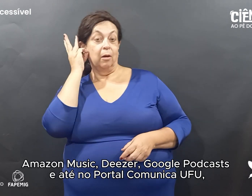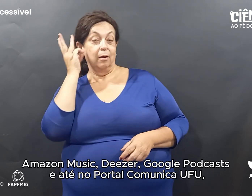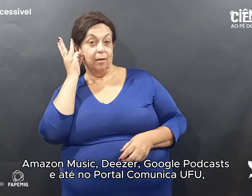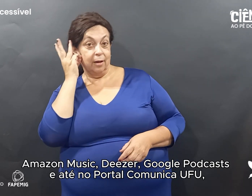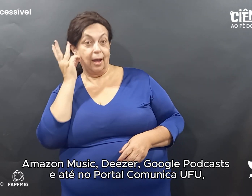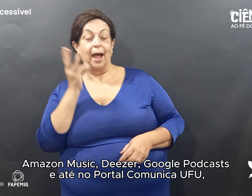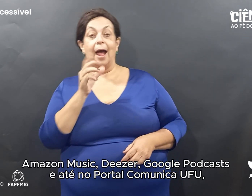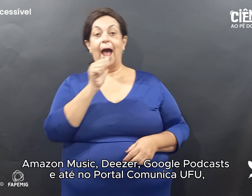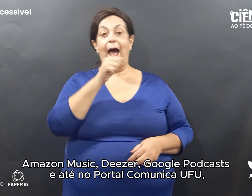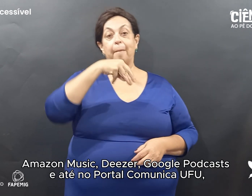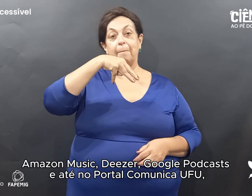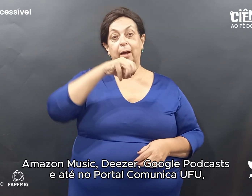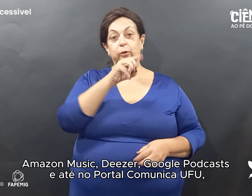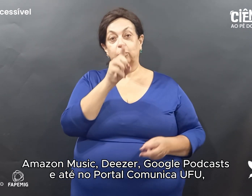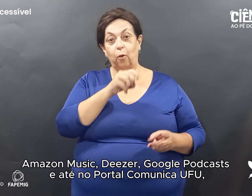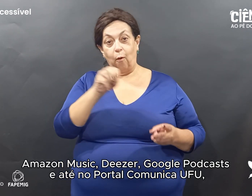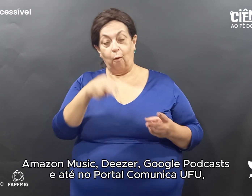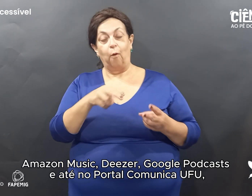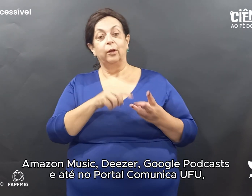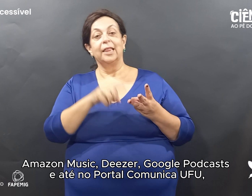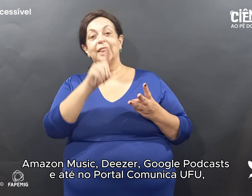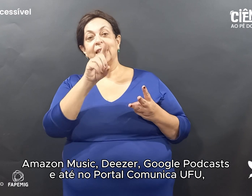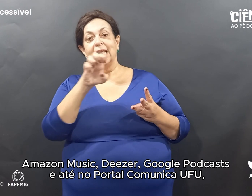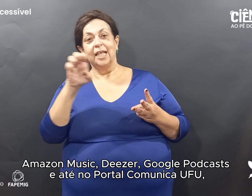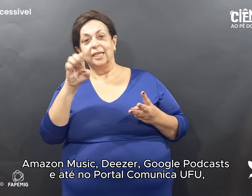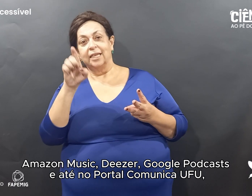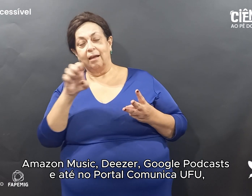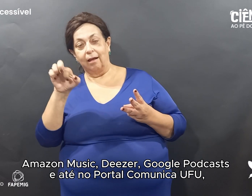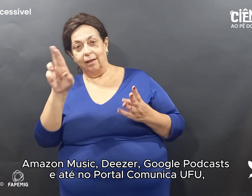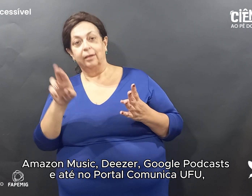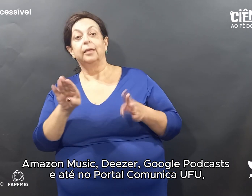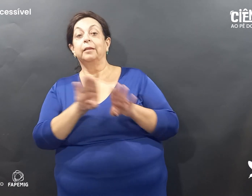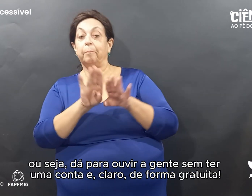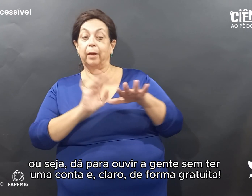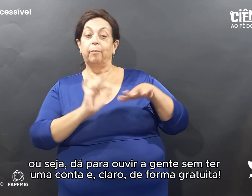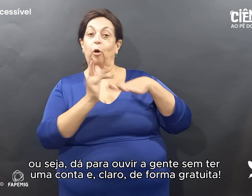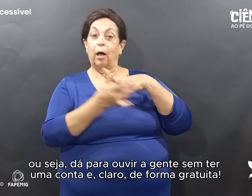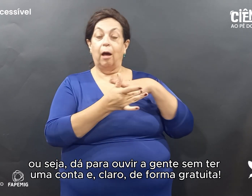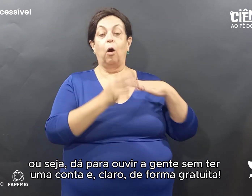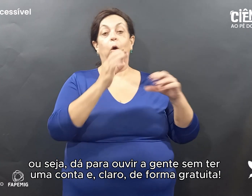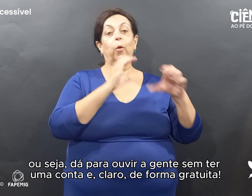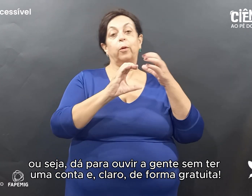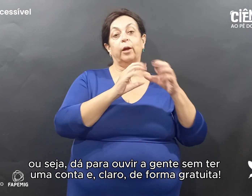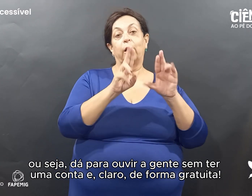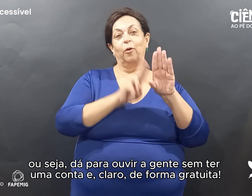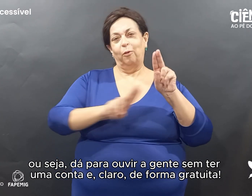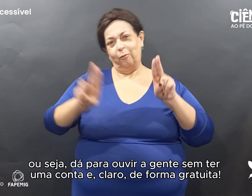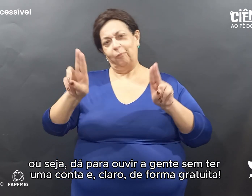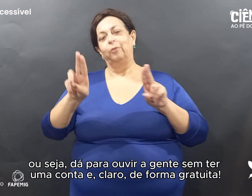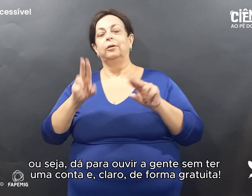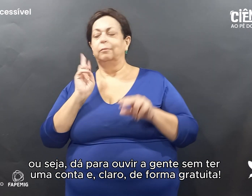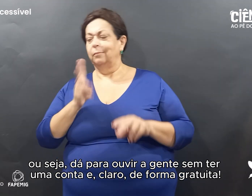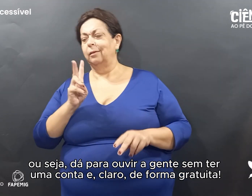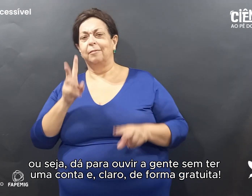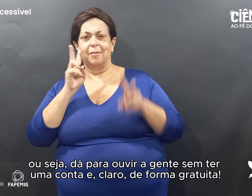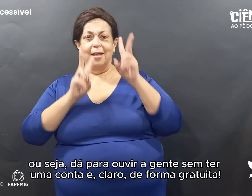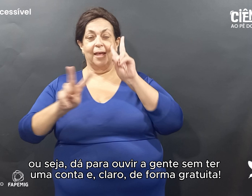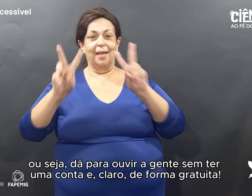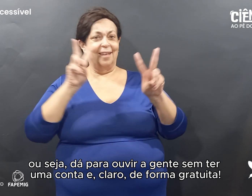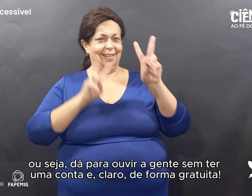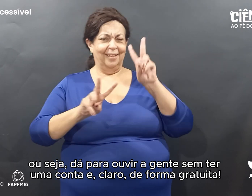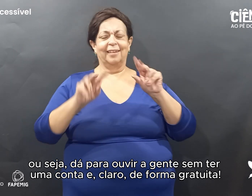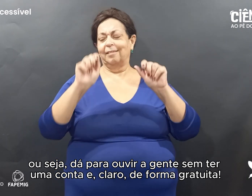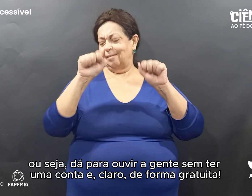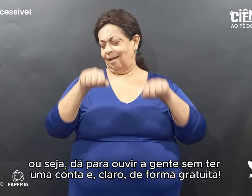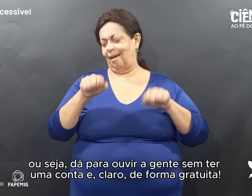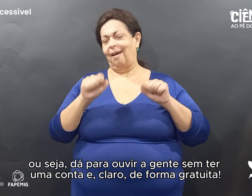Music, Deezer, Google Podcasts e até no portal Comunica UFO. Ou seja, dá para ouvir a gente sem ter uma conta e,